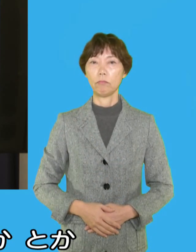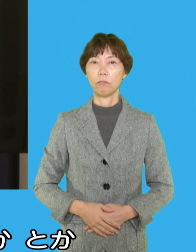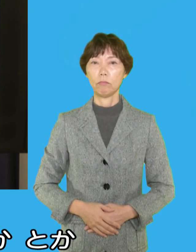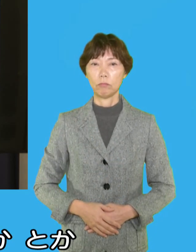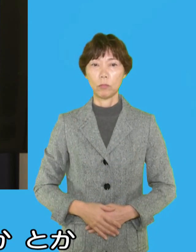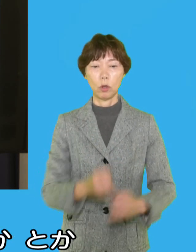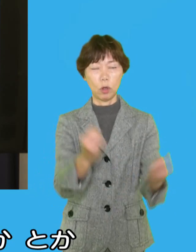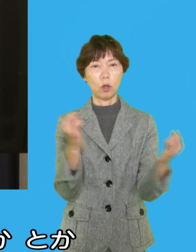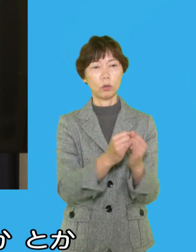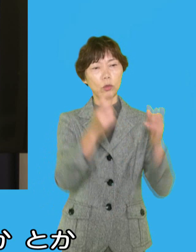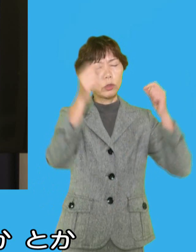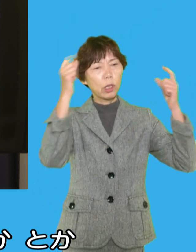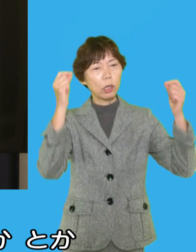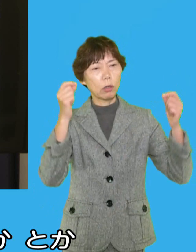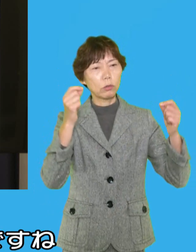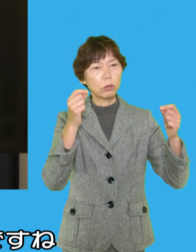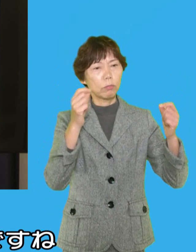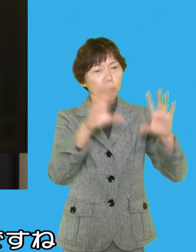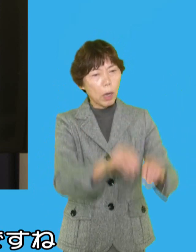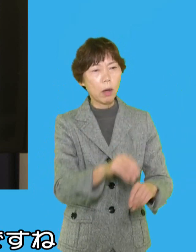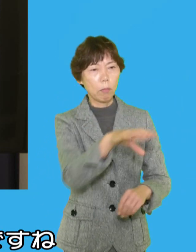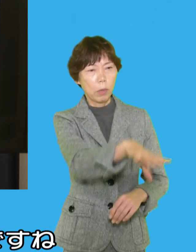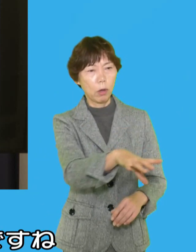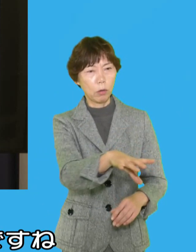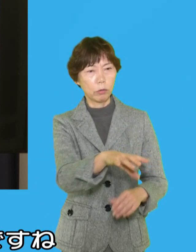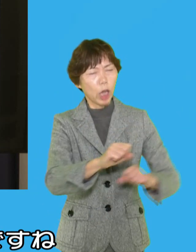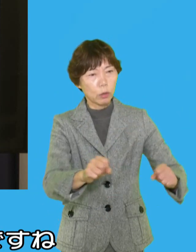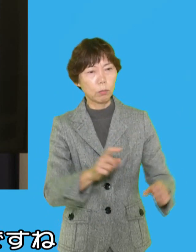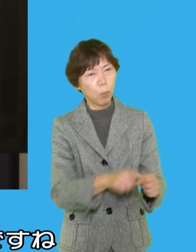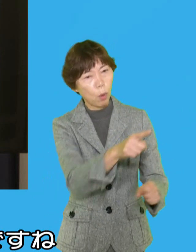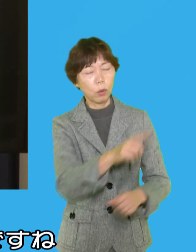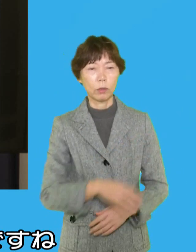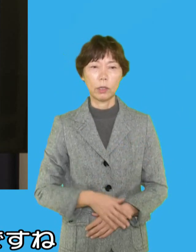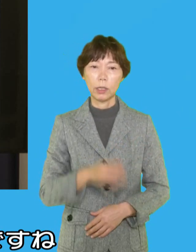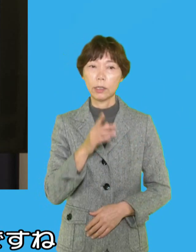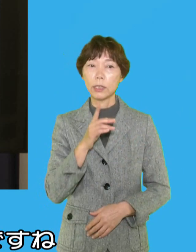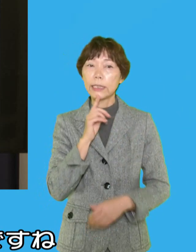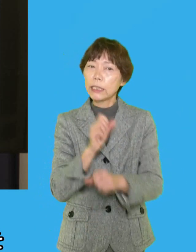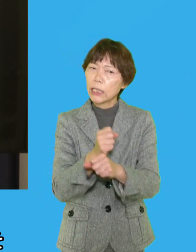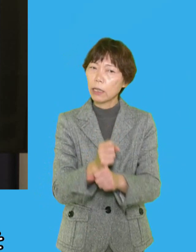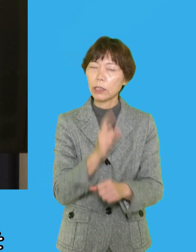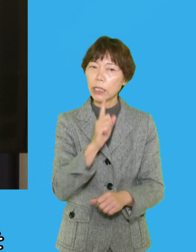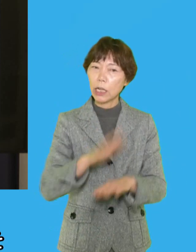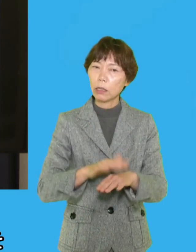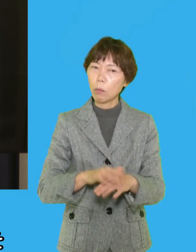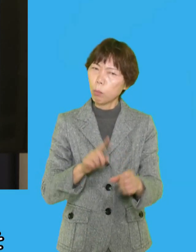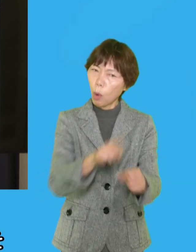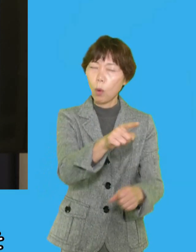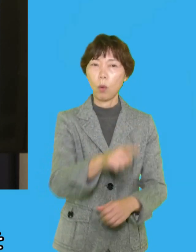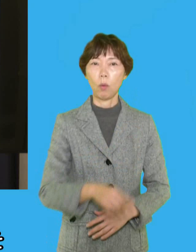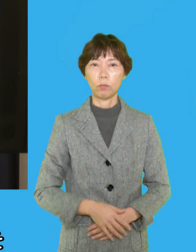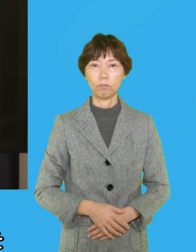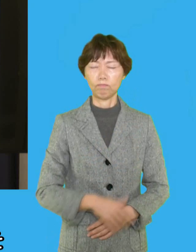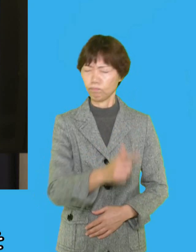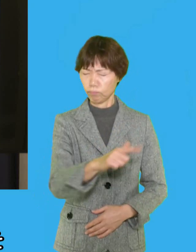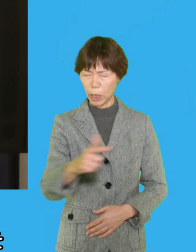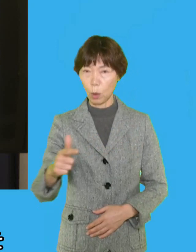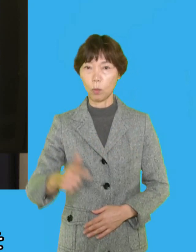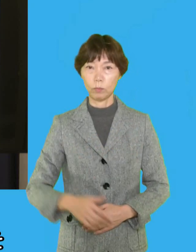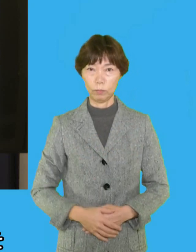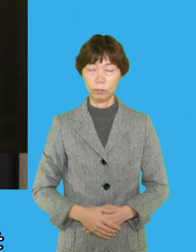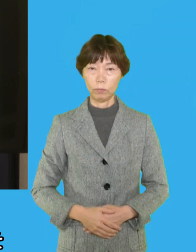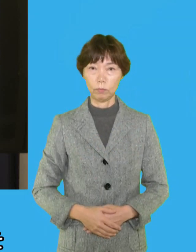で女子大跡地でやらなきゃいけないんだとか、実験という言い方はいかがなものかとかですね、とうとう、そも